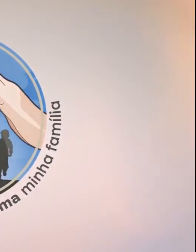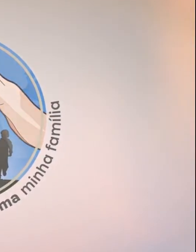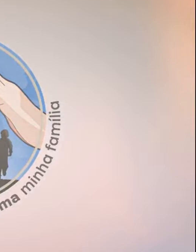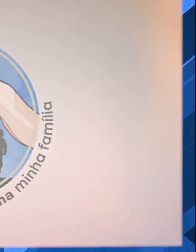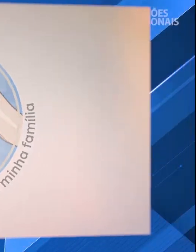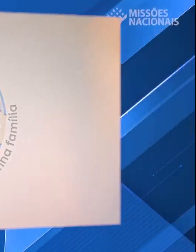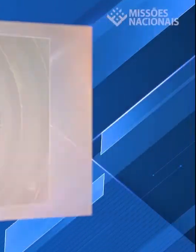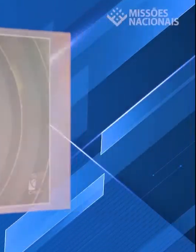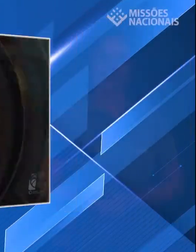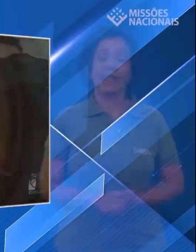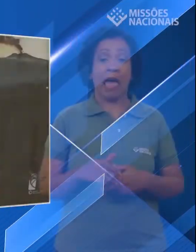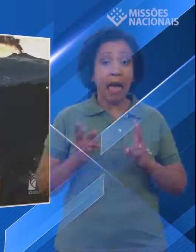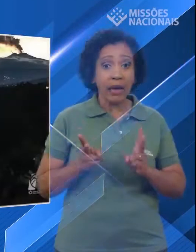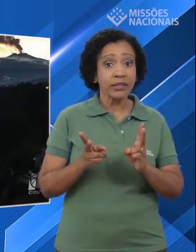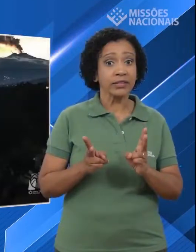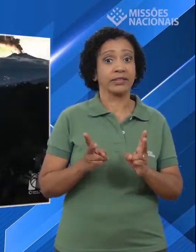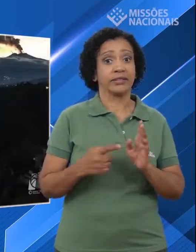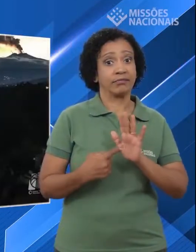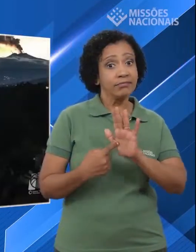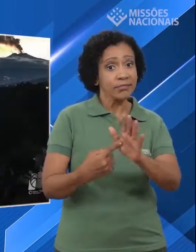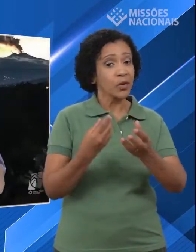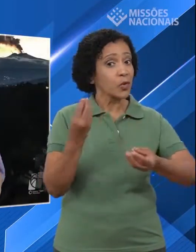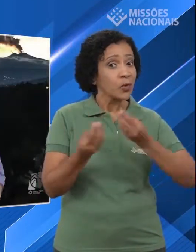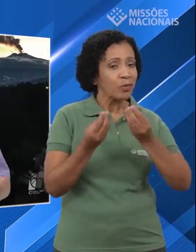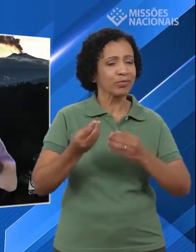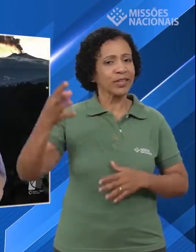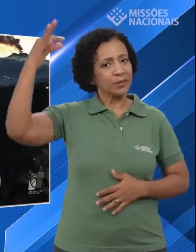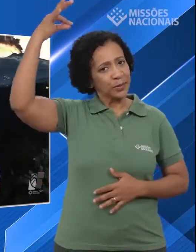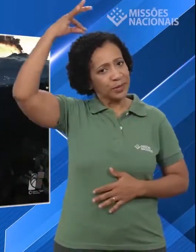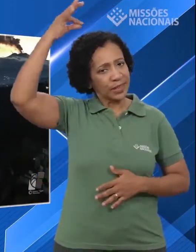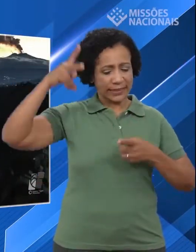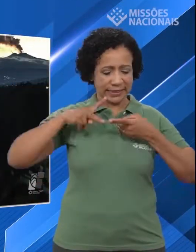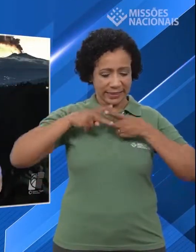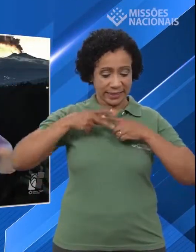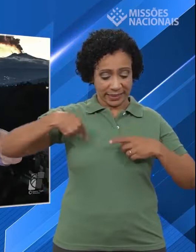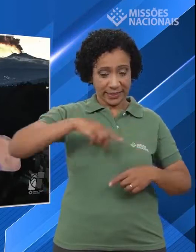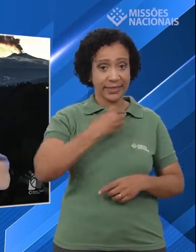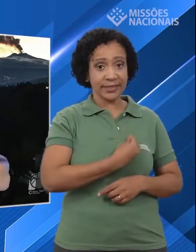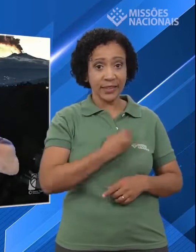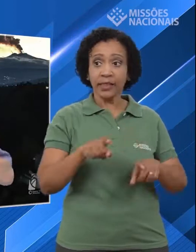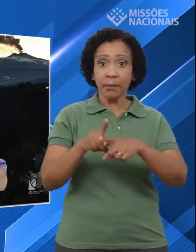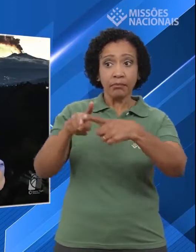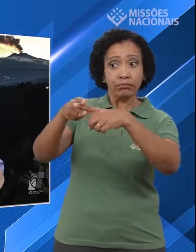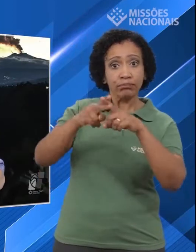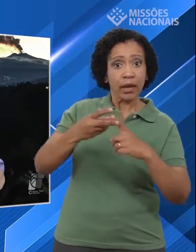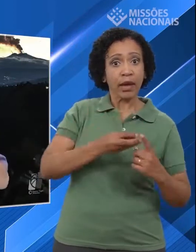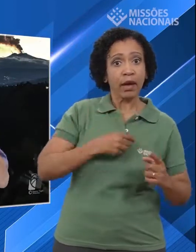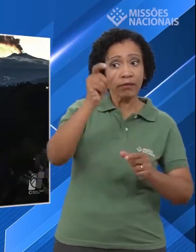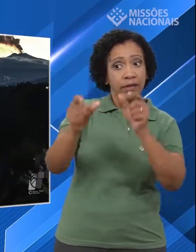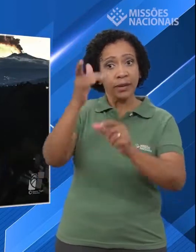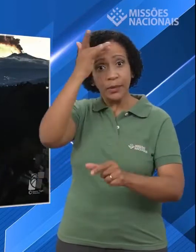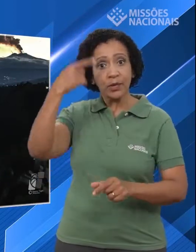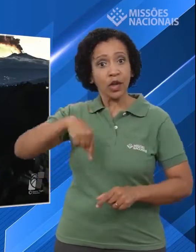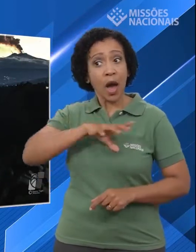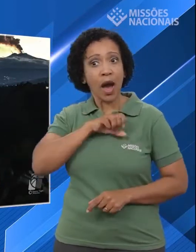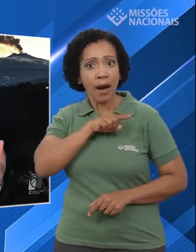transforma minha família nesta semana estamos falando da obra do espírito santo como ele trabalha em